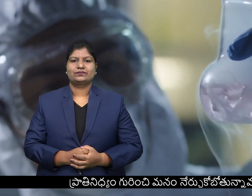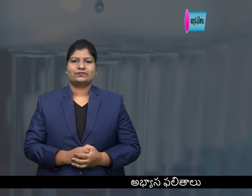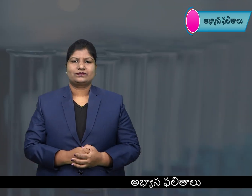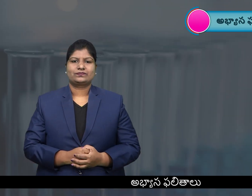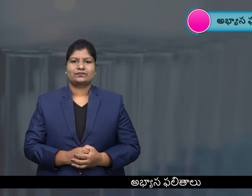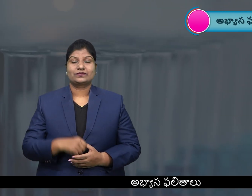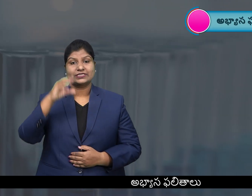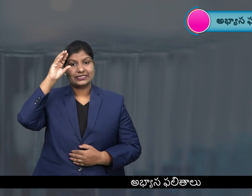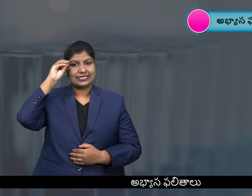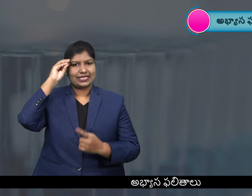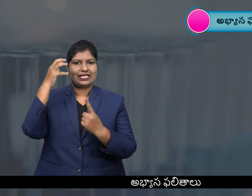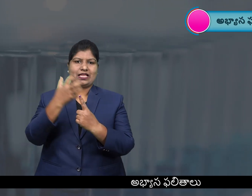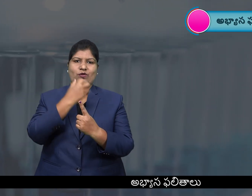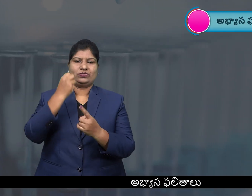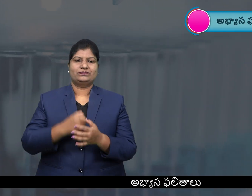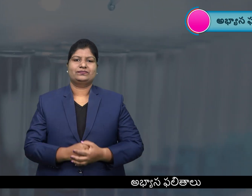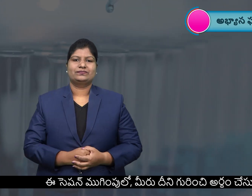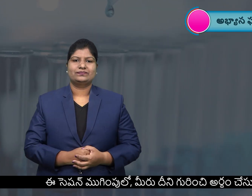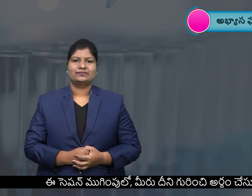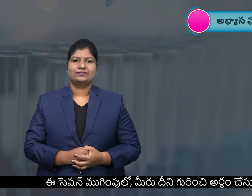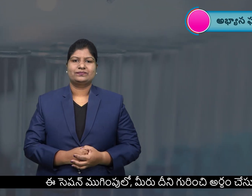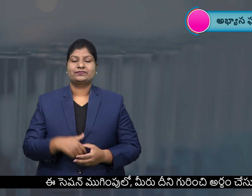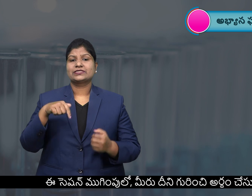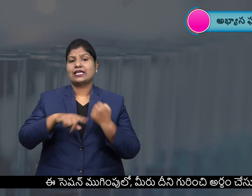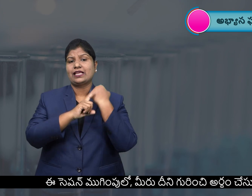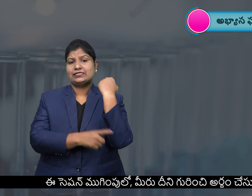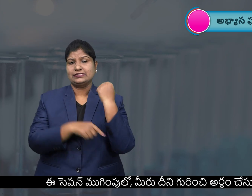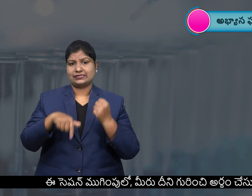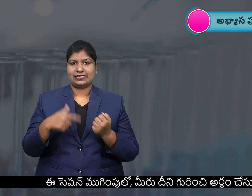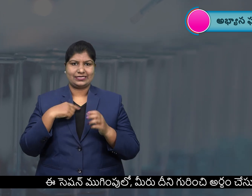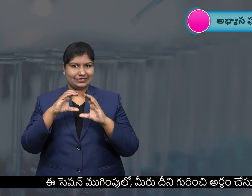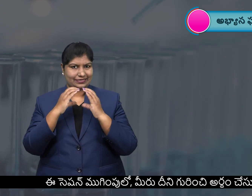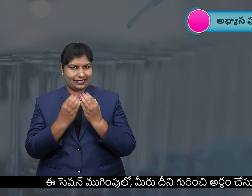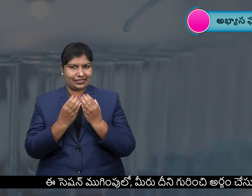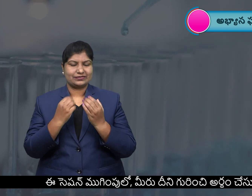ఈ సెషన్ ముగింపులో మీరు దీని గురించి అర్థం చేసుకోగలరు.